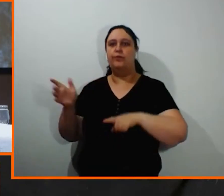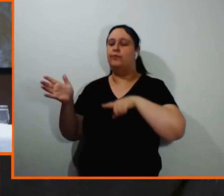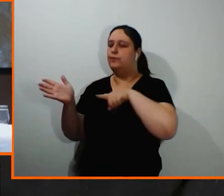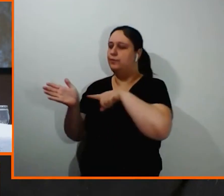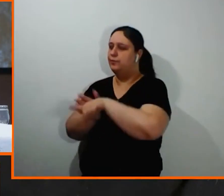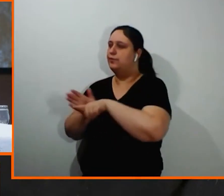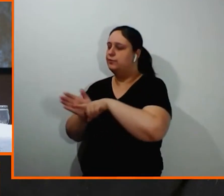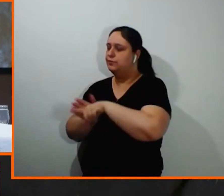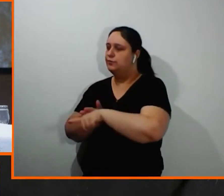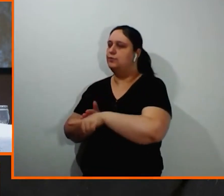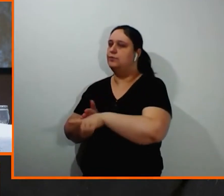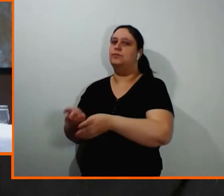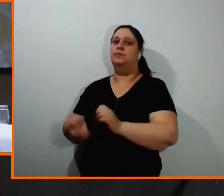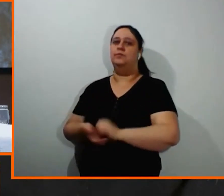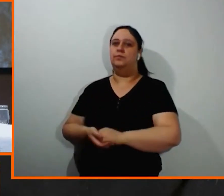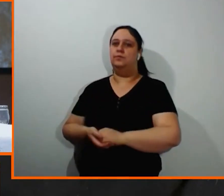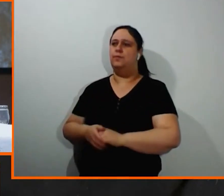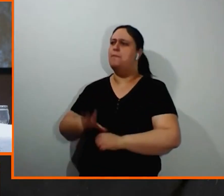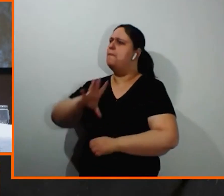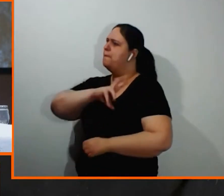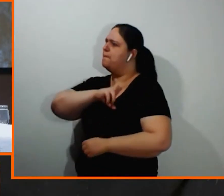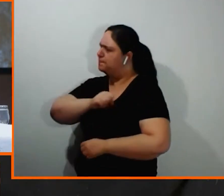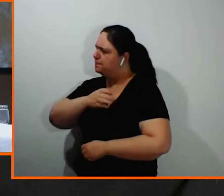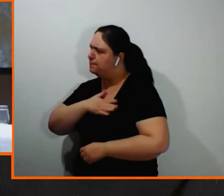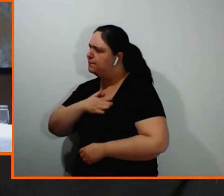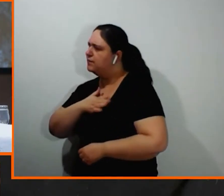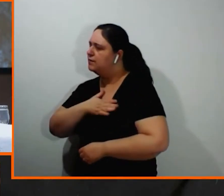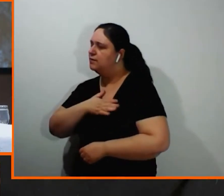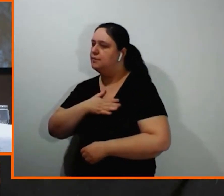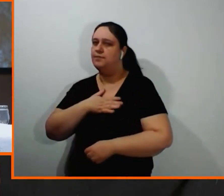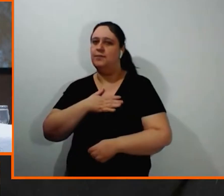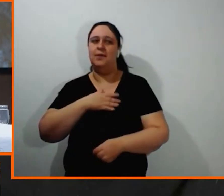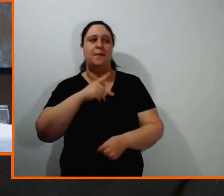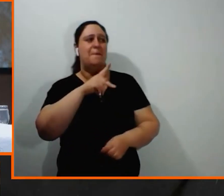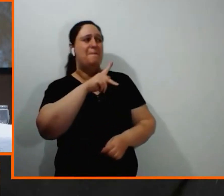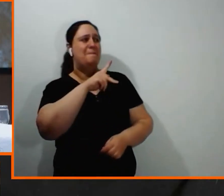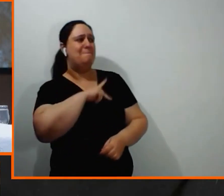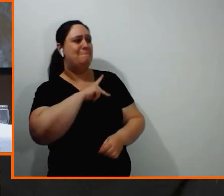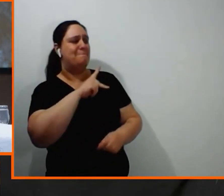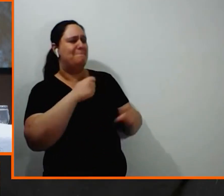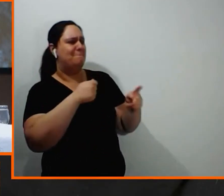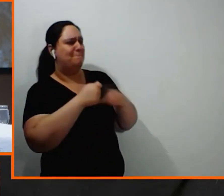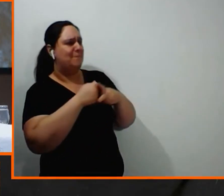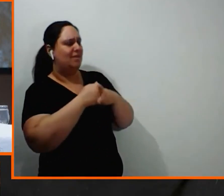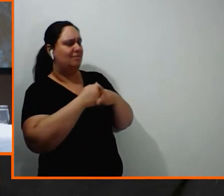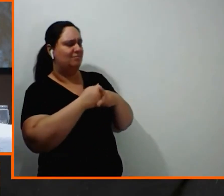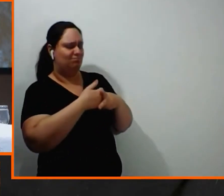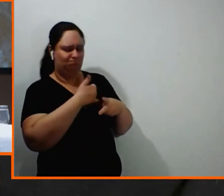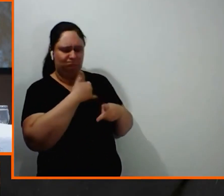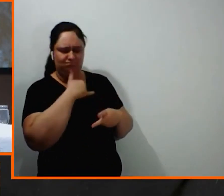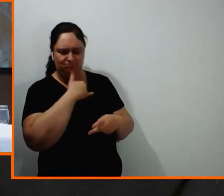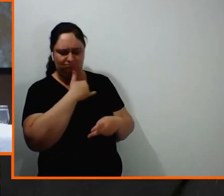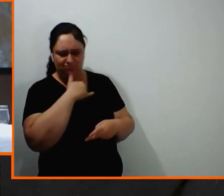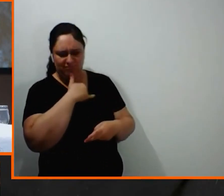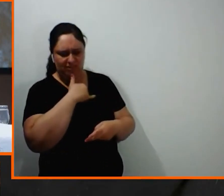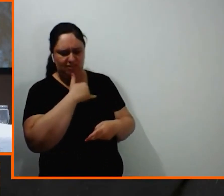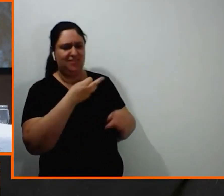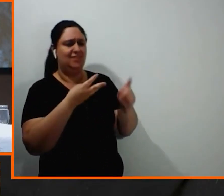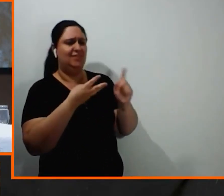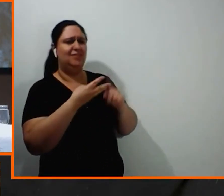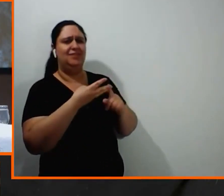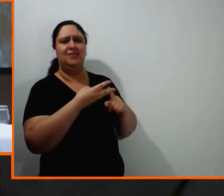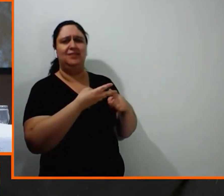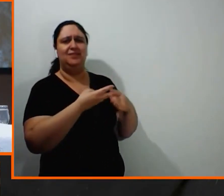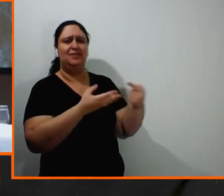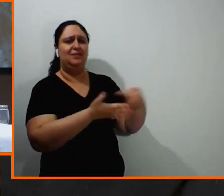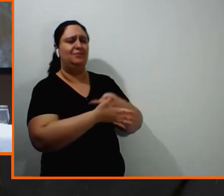tu me amas? Pedro entristeceu-se por ele lhe ter dito pela terceira vez: tu me